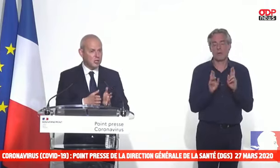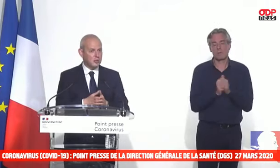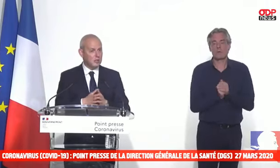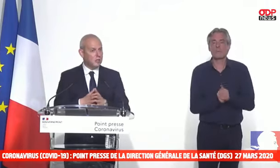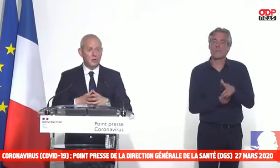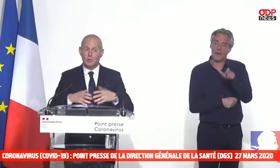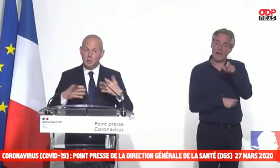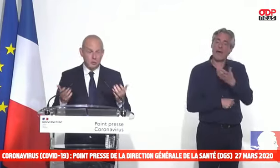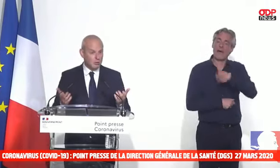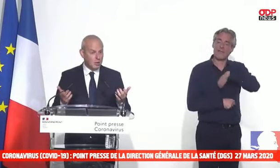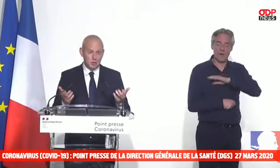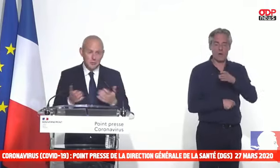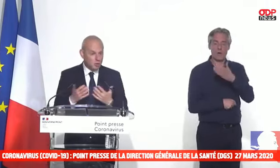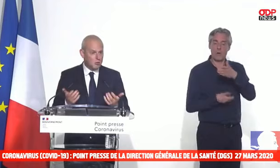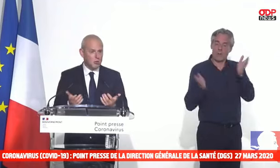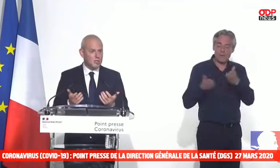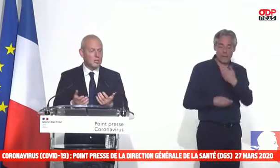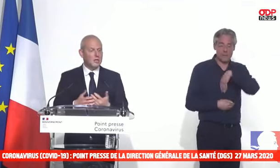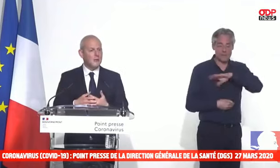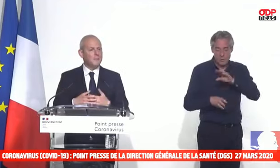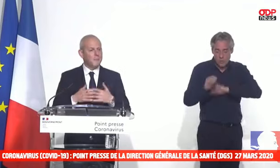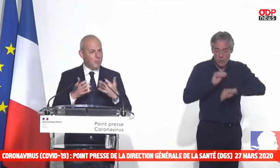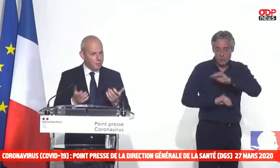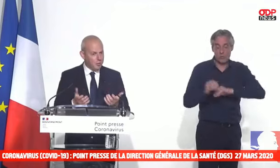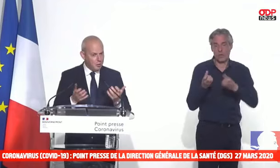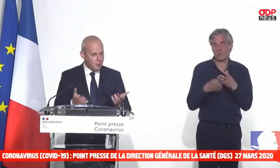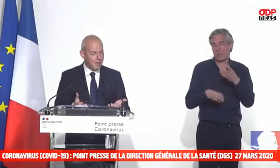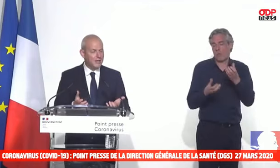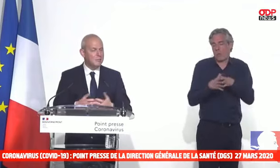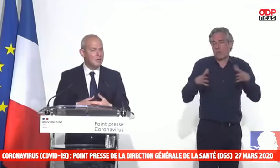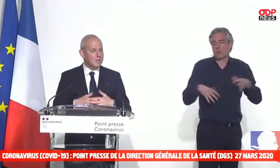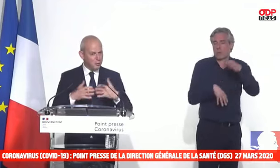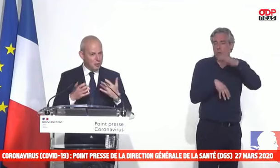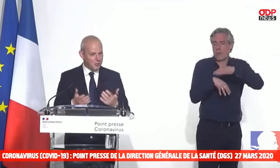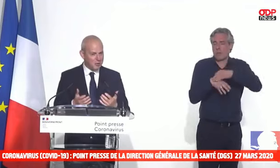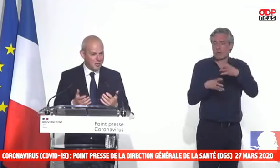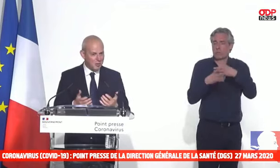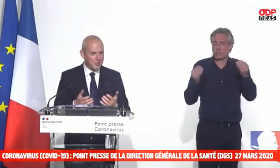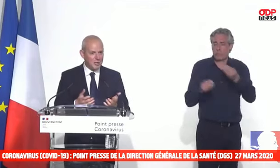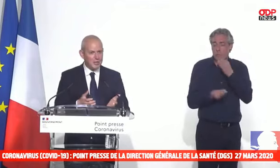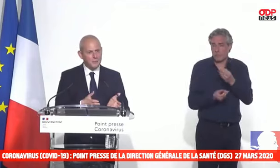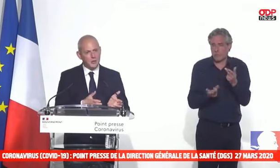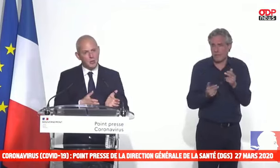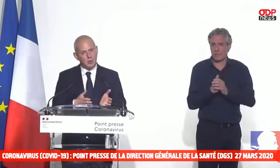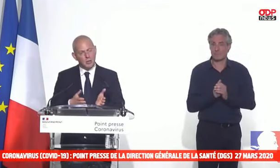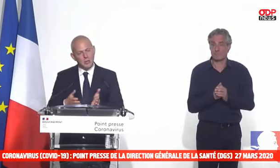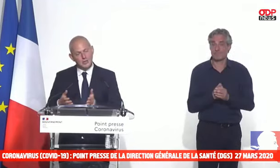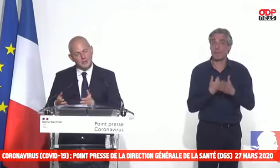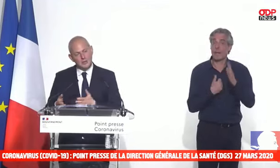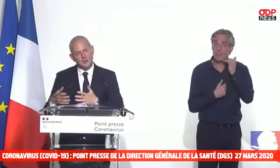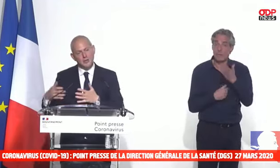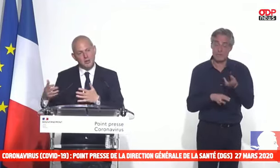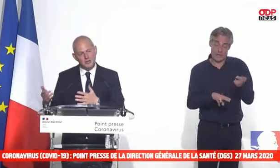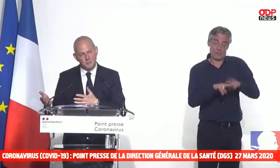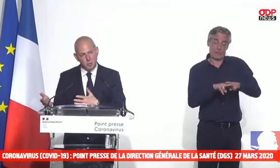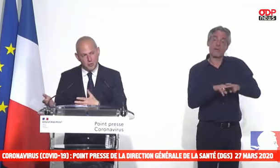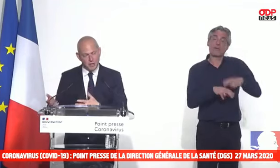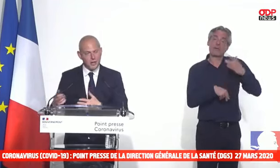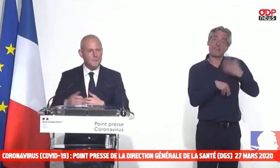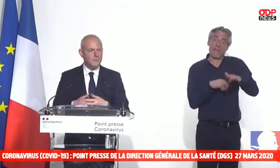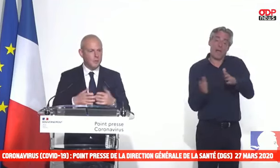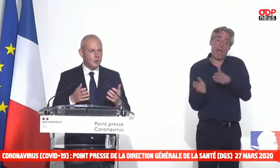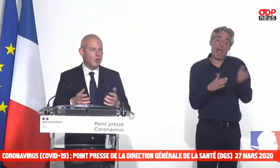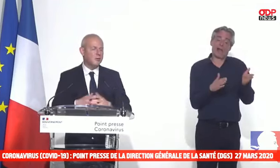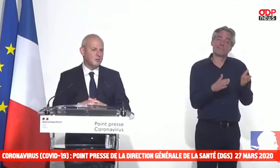pris en charge, et dans l'immense majorité des cas, on est réanimé, on est pris en charge à l'hôpital, et donc les décès surviennent relativement